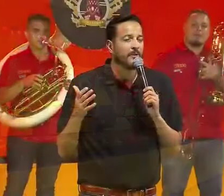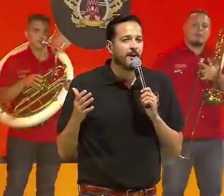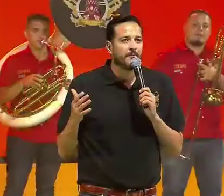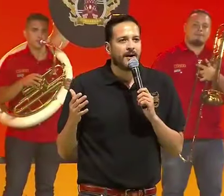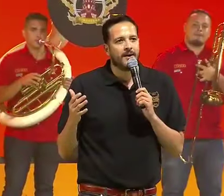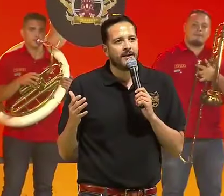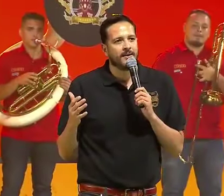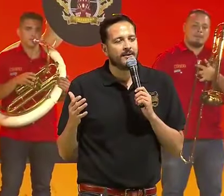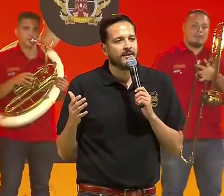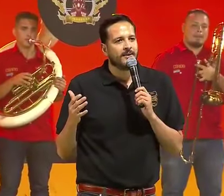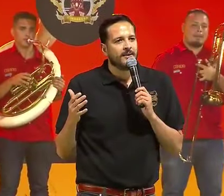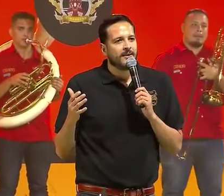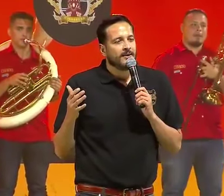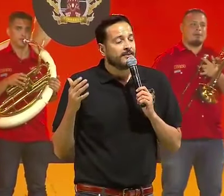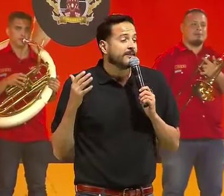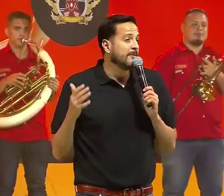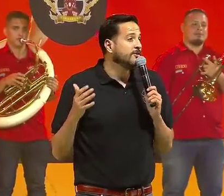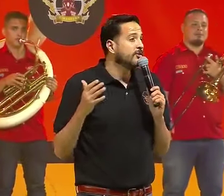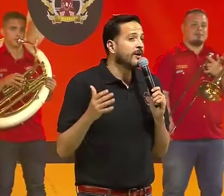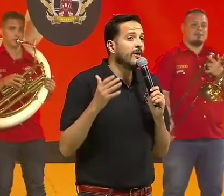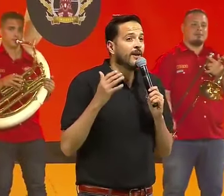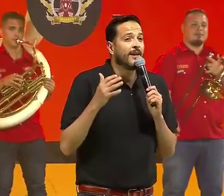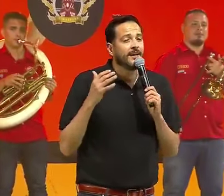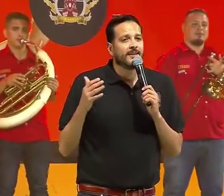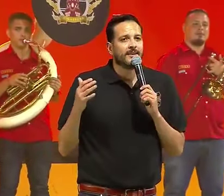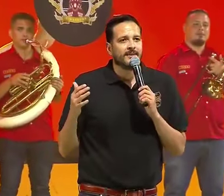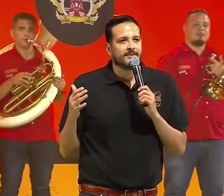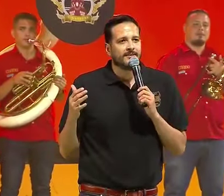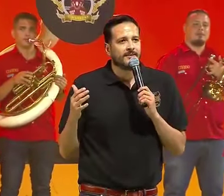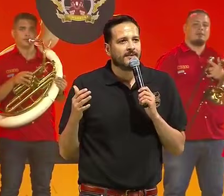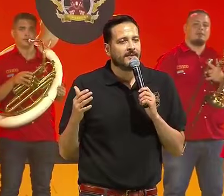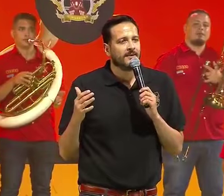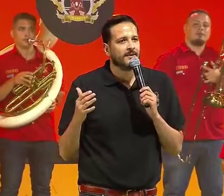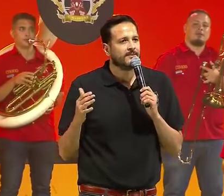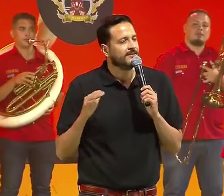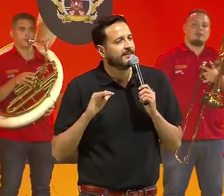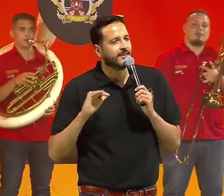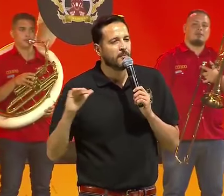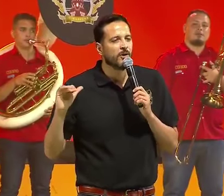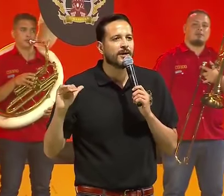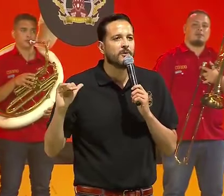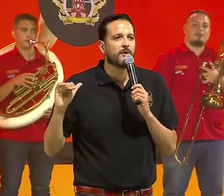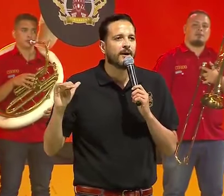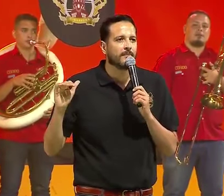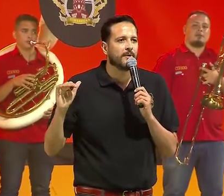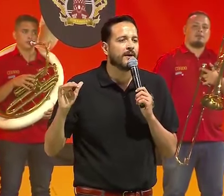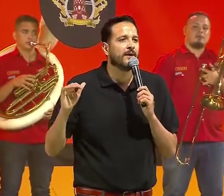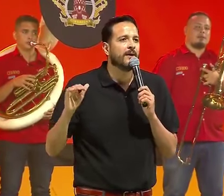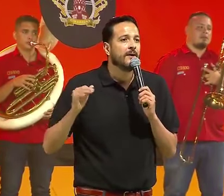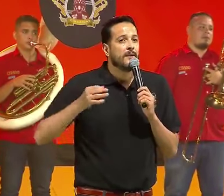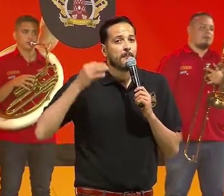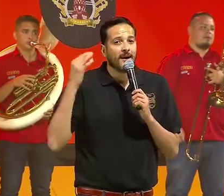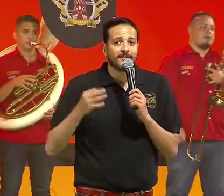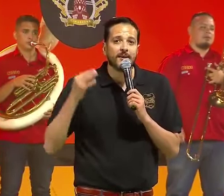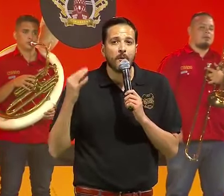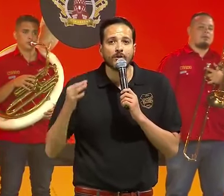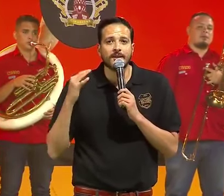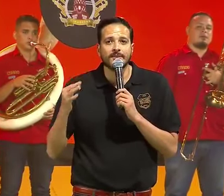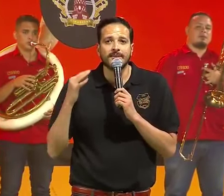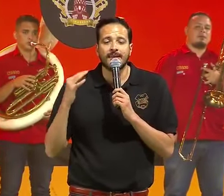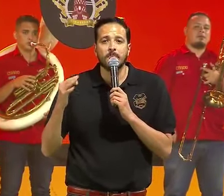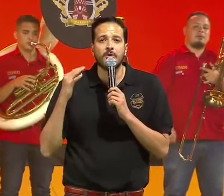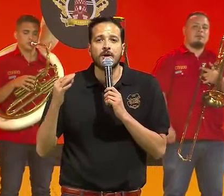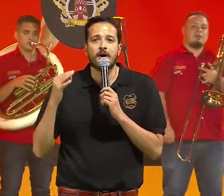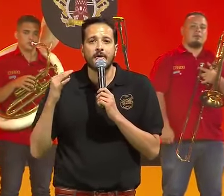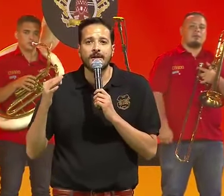Constantemente en el programa se han mencionado las letras, sin temor a equivocarme, más